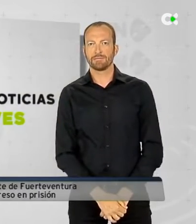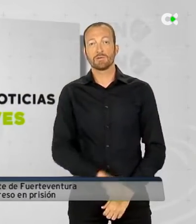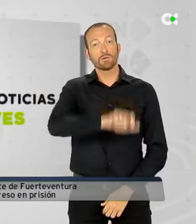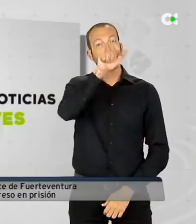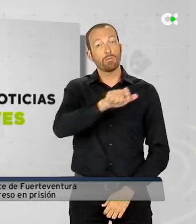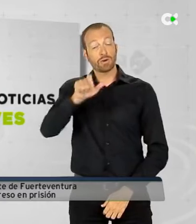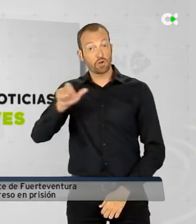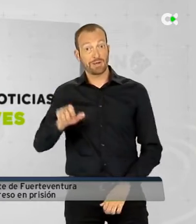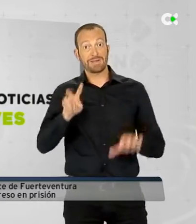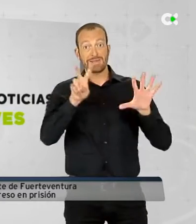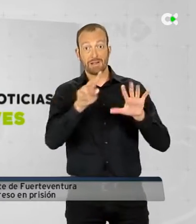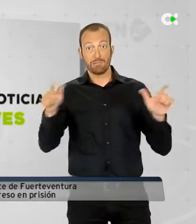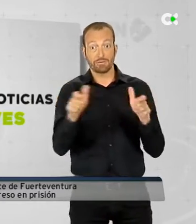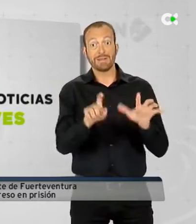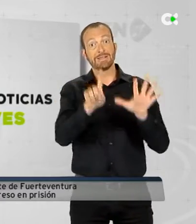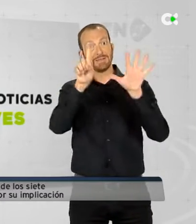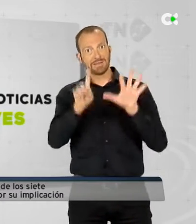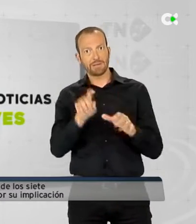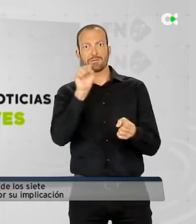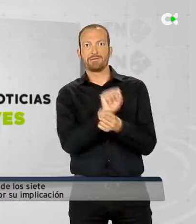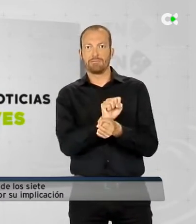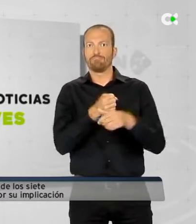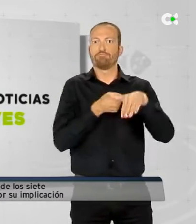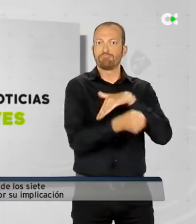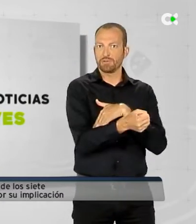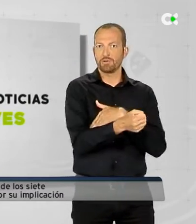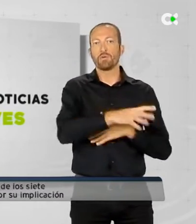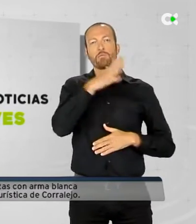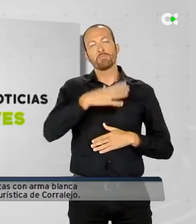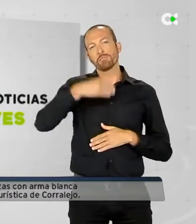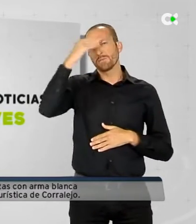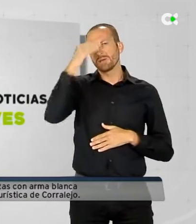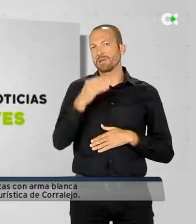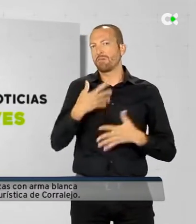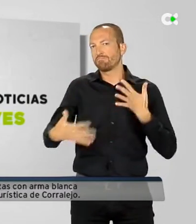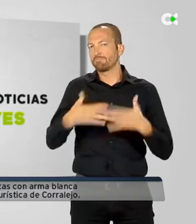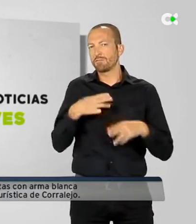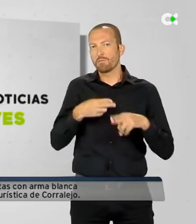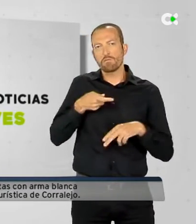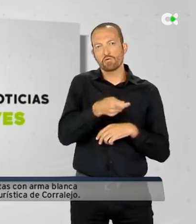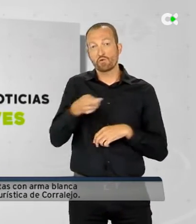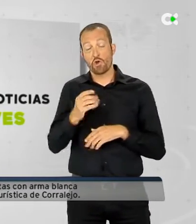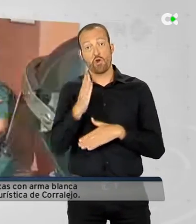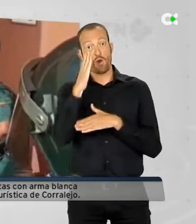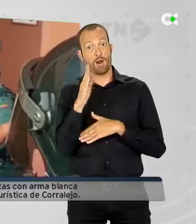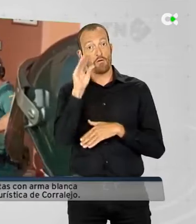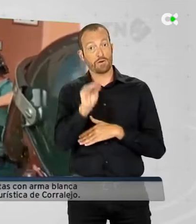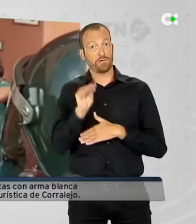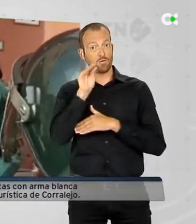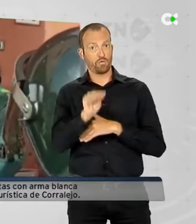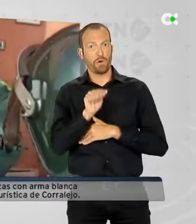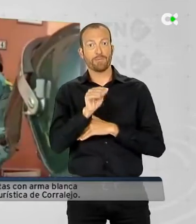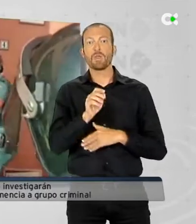A prisión seis de los siete detenidos como presuntos autores de hasta cinco apuñalamientos en Corralejo, en el norte de